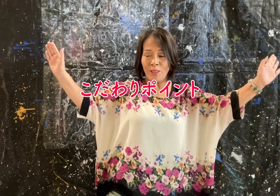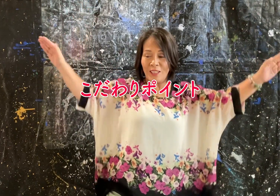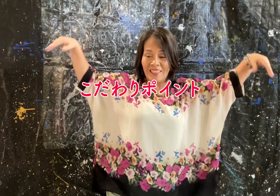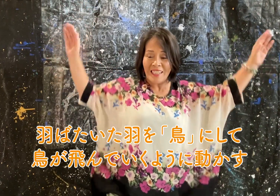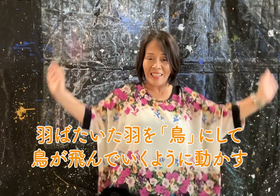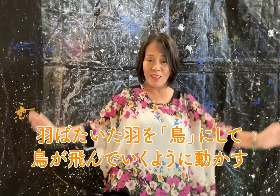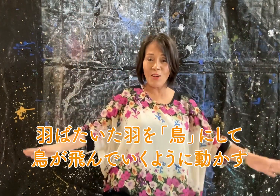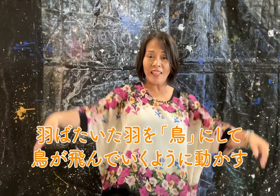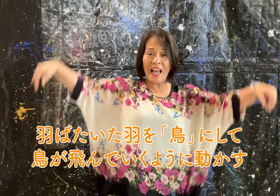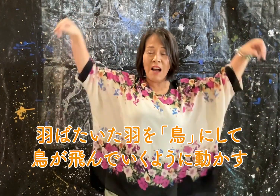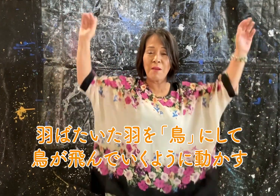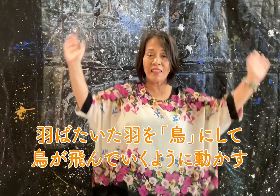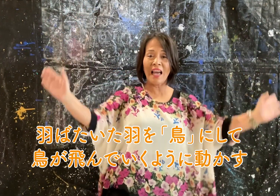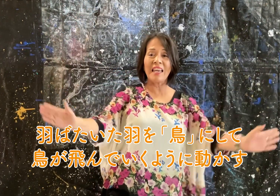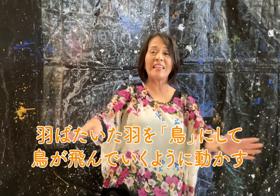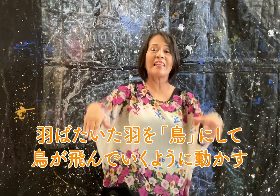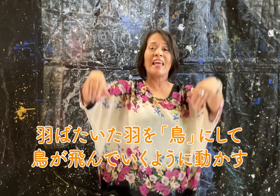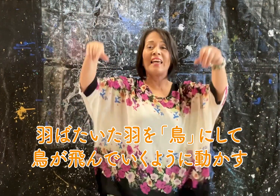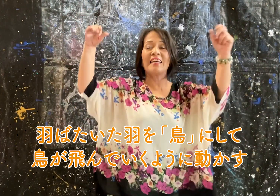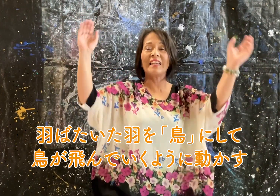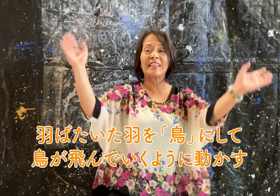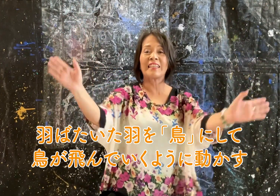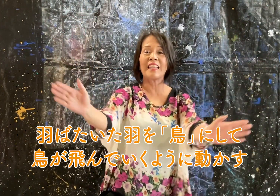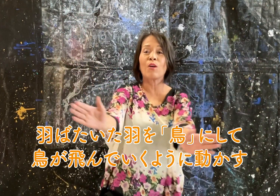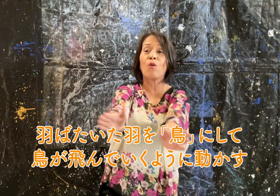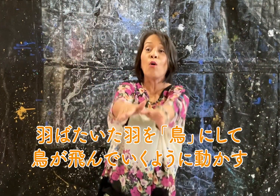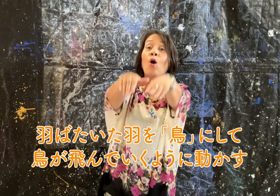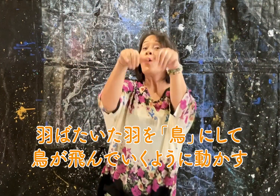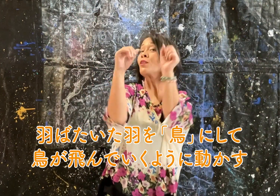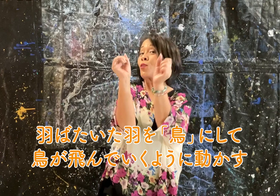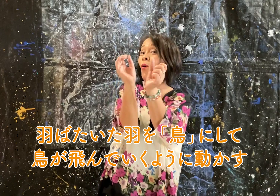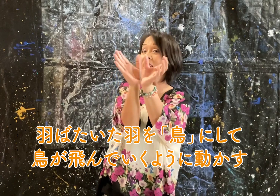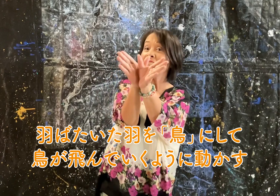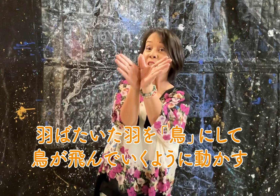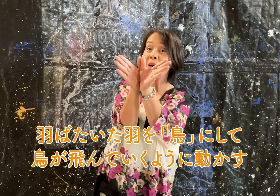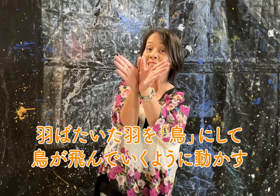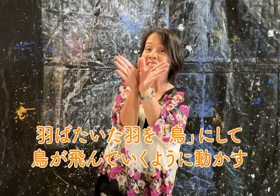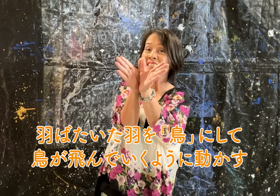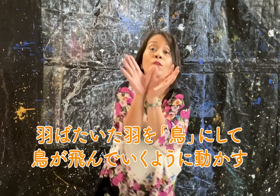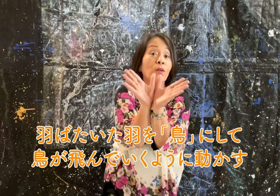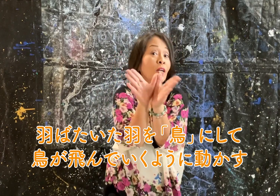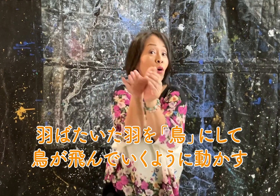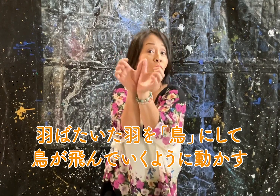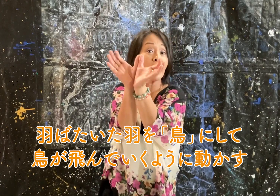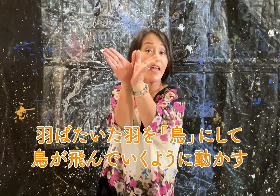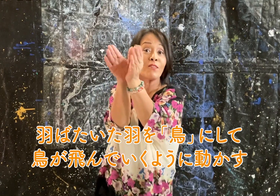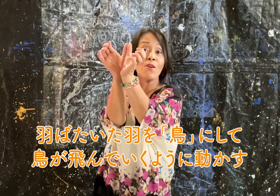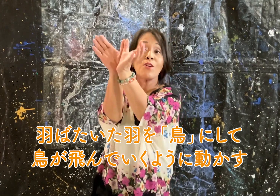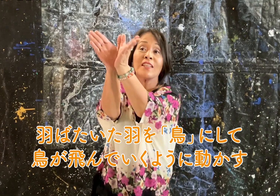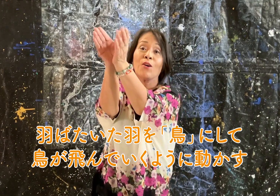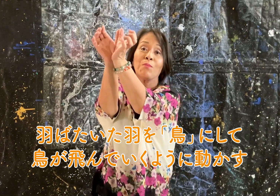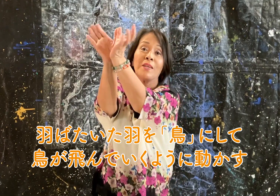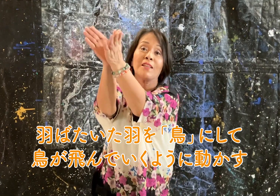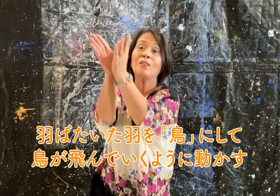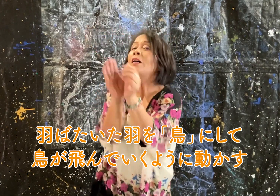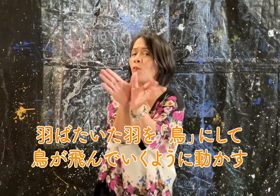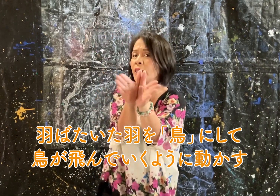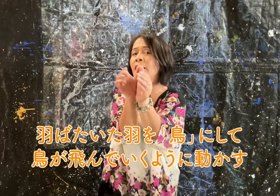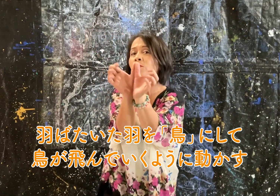ポイントです広げて羽ばたいていってここ取りにします鳥が飛んでいくようにこう見えるこれ練習